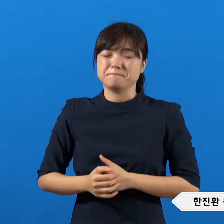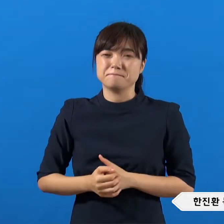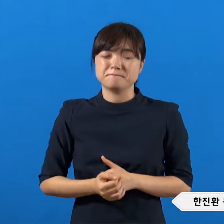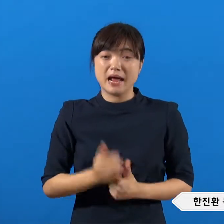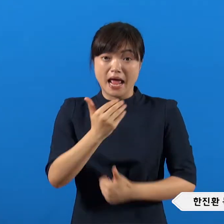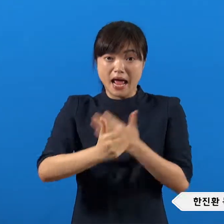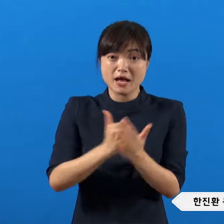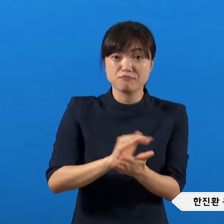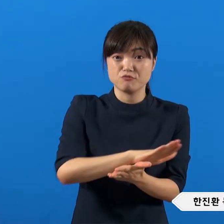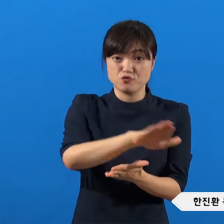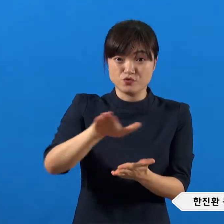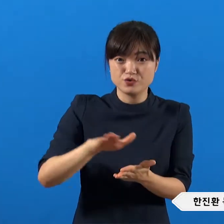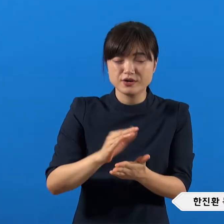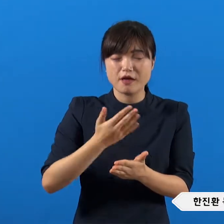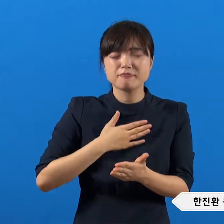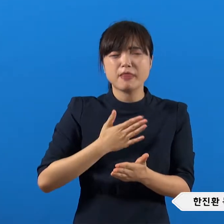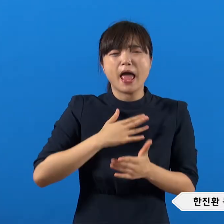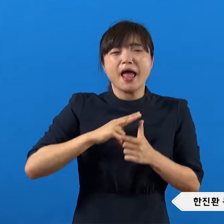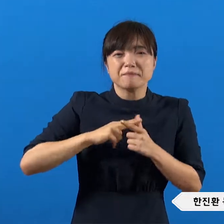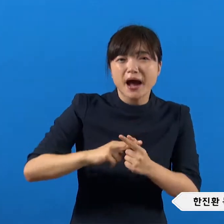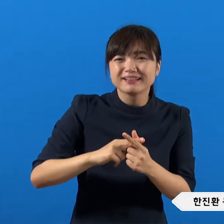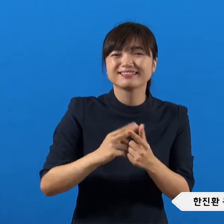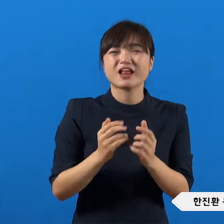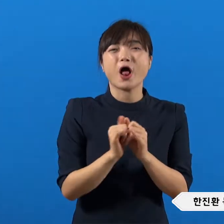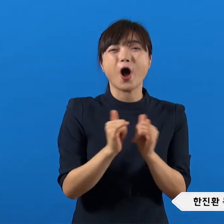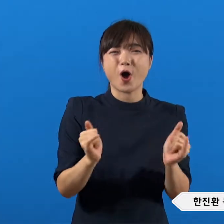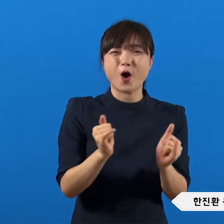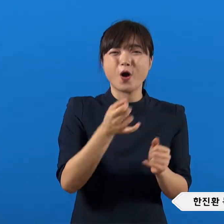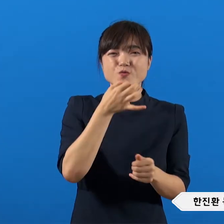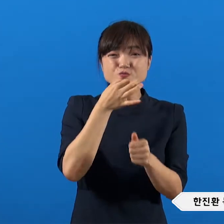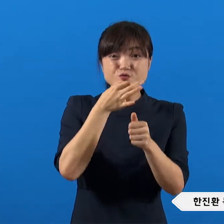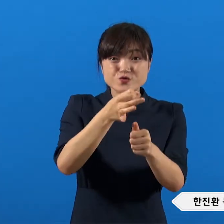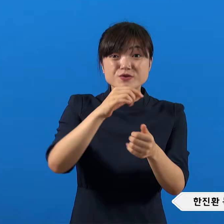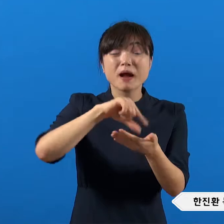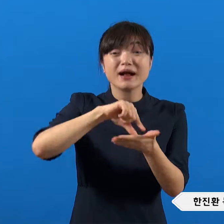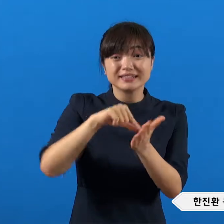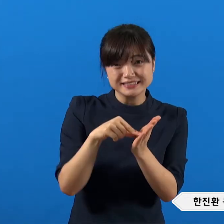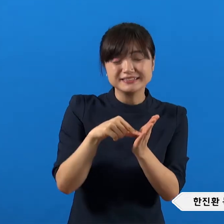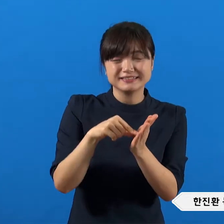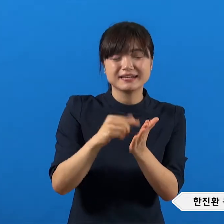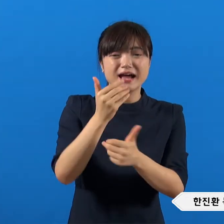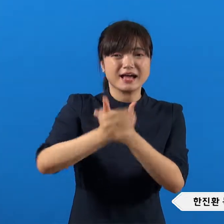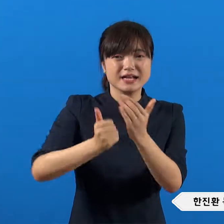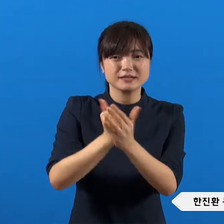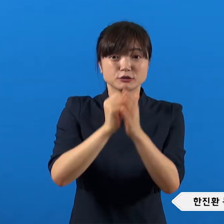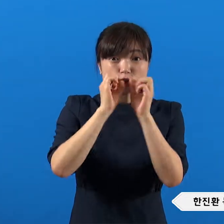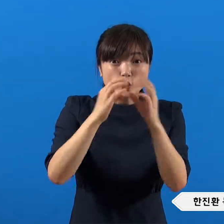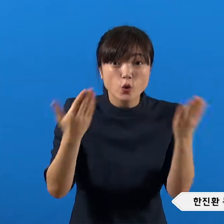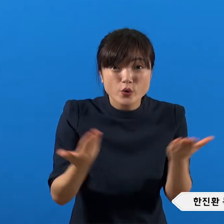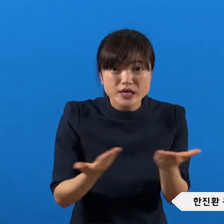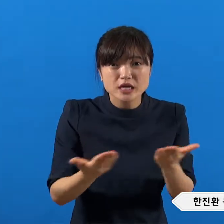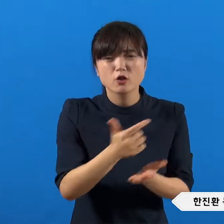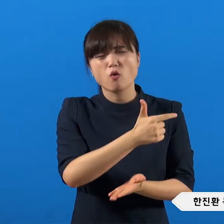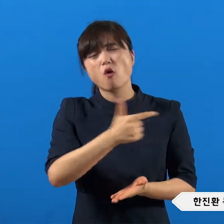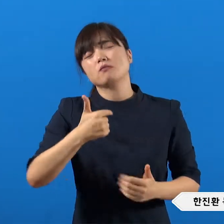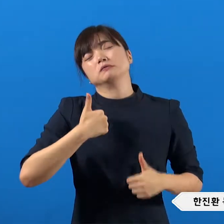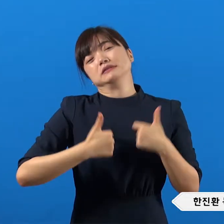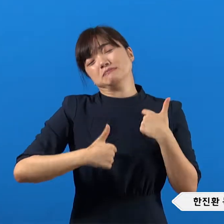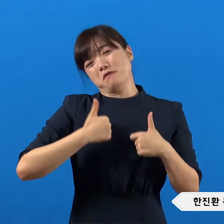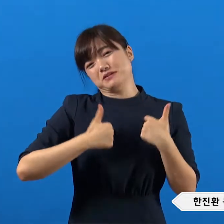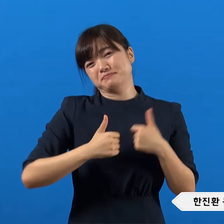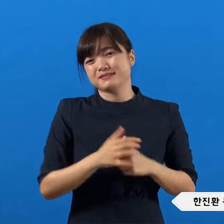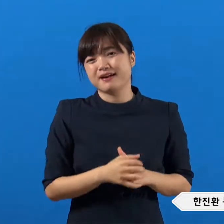하나님이 우리를 내 파트너라고 말씀하실 정도로 하나님은 전도하는 것을 기뻐하십니다.